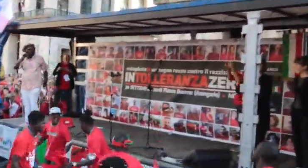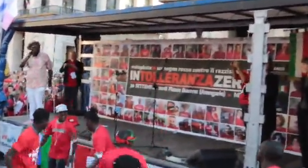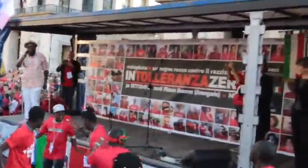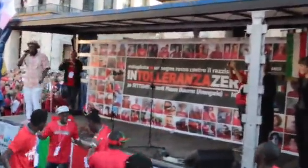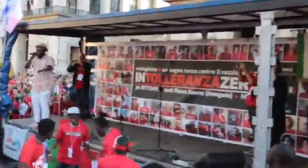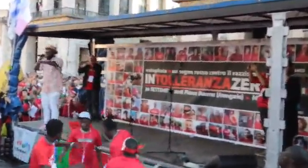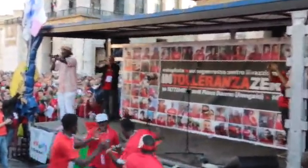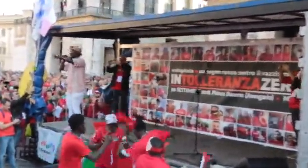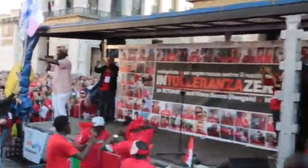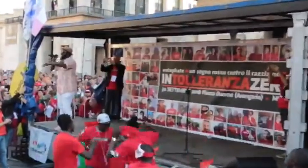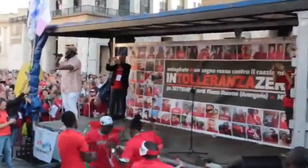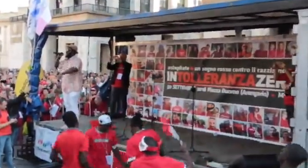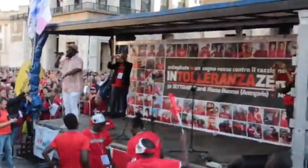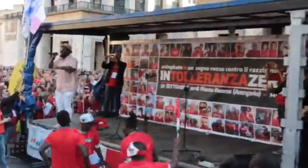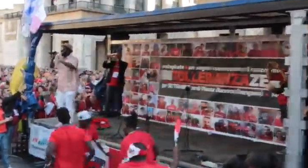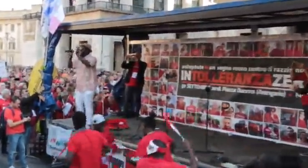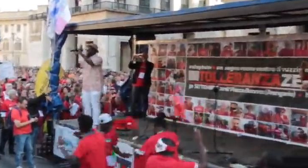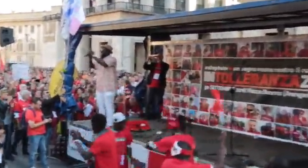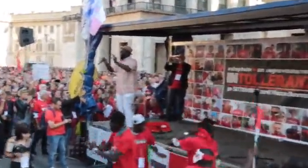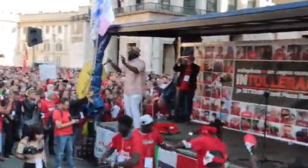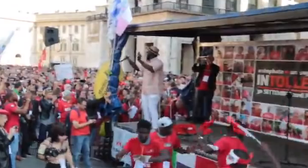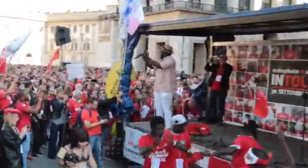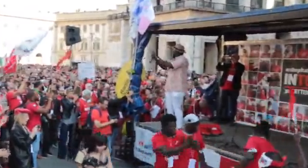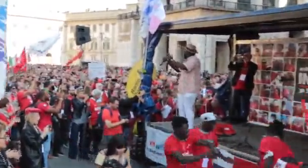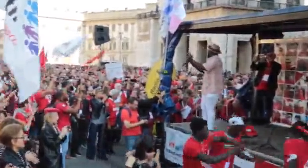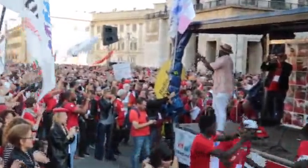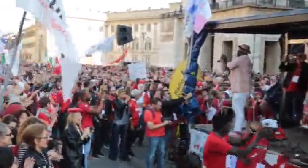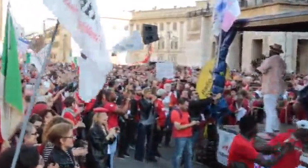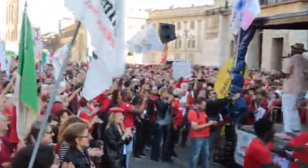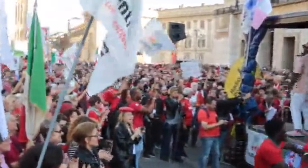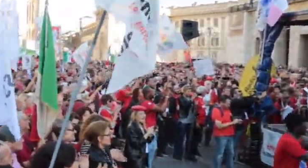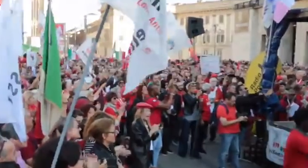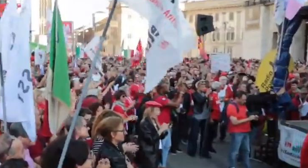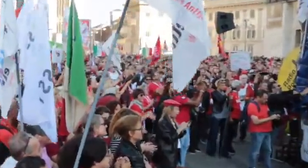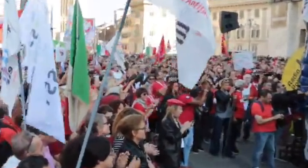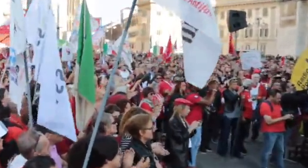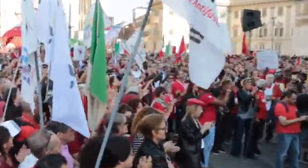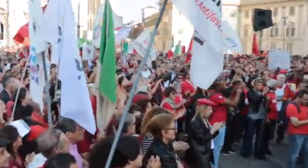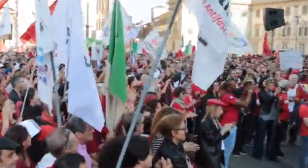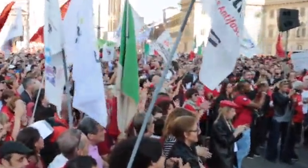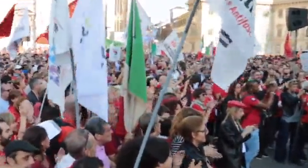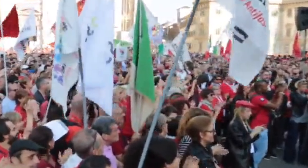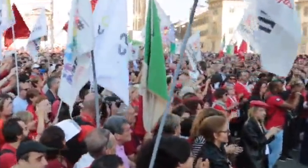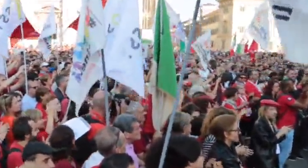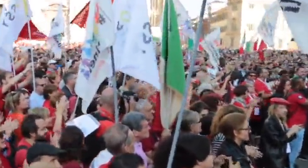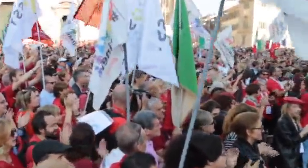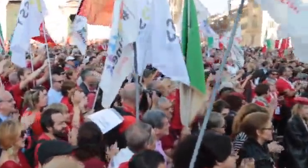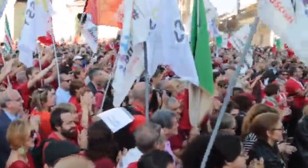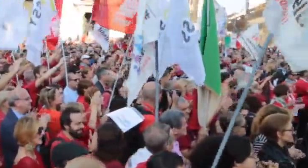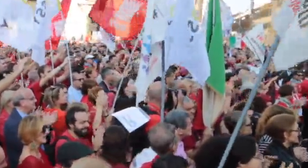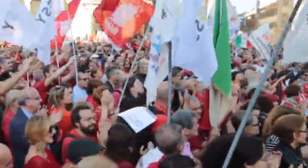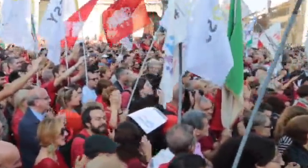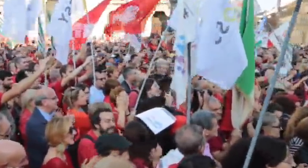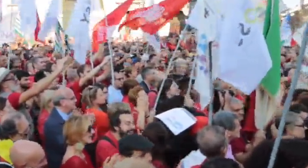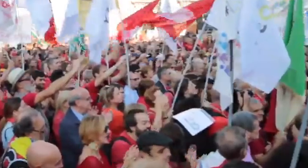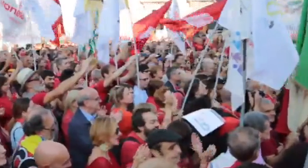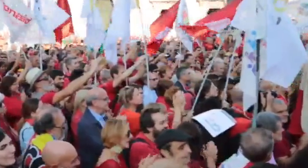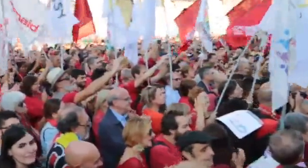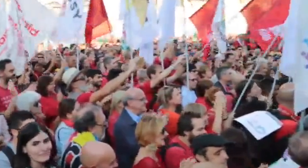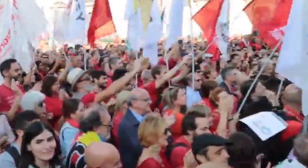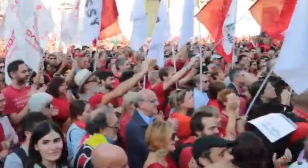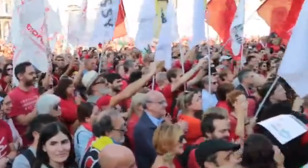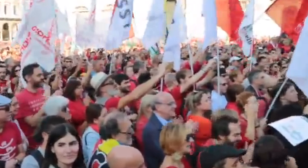ormai. La storia della mia gente viene, non la scorderò mai, è sulla mia